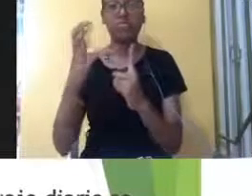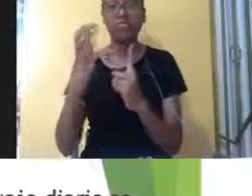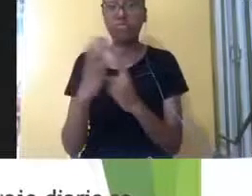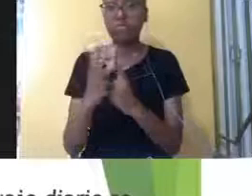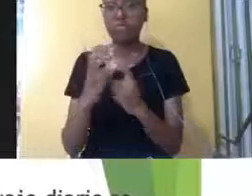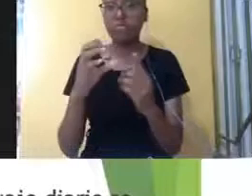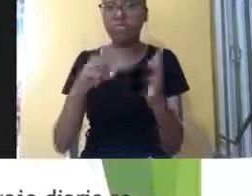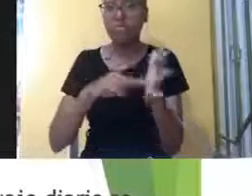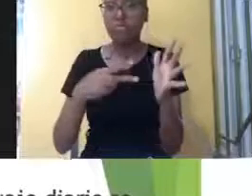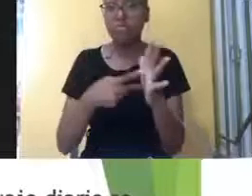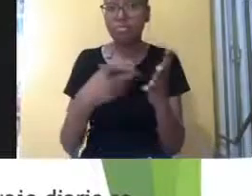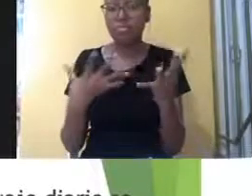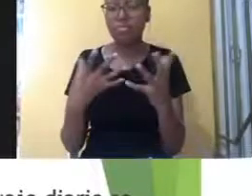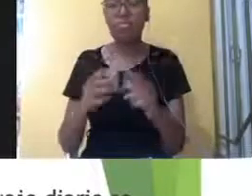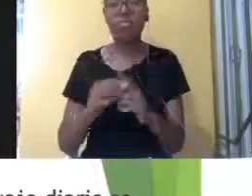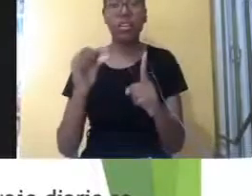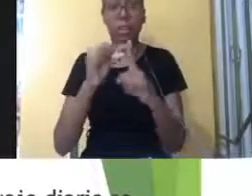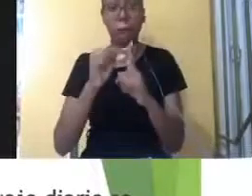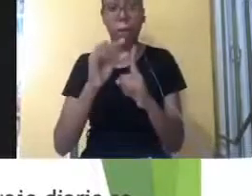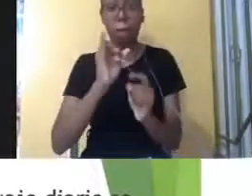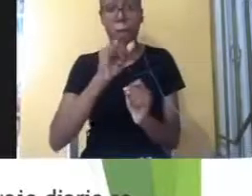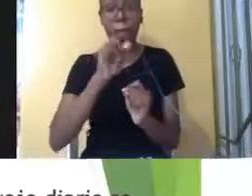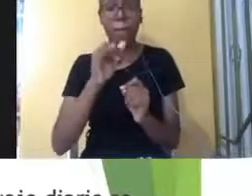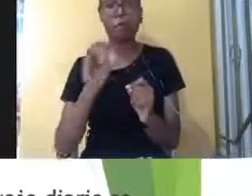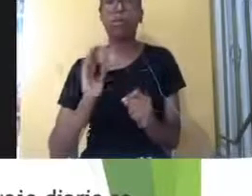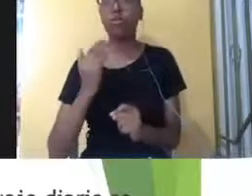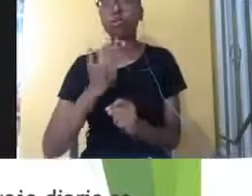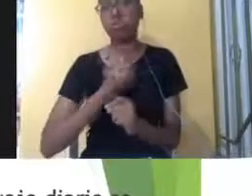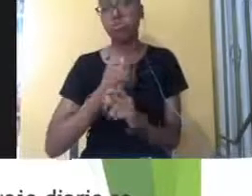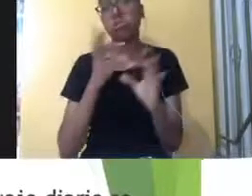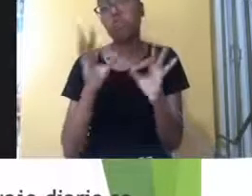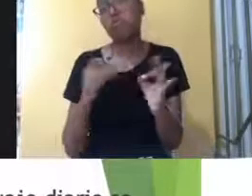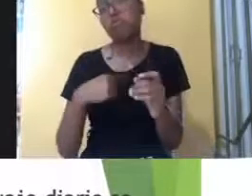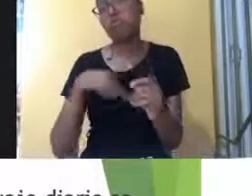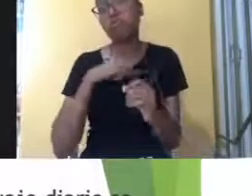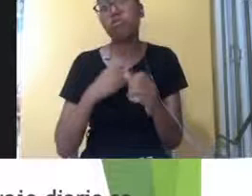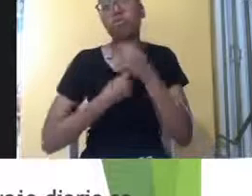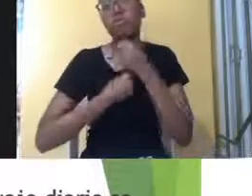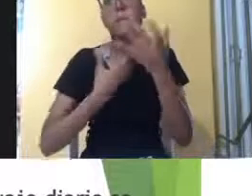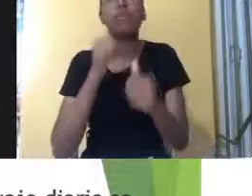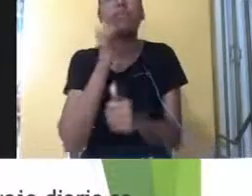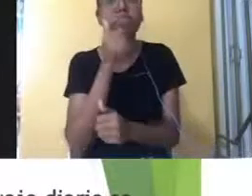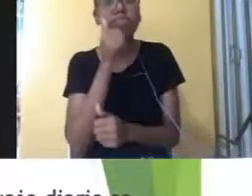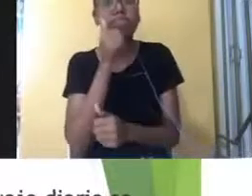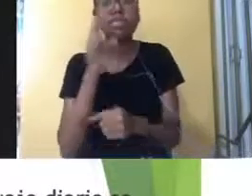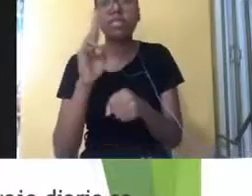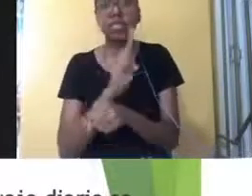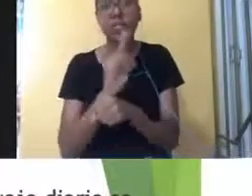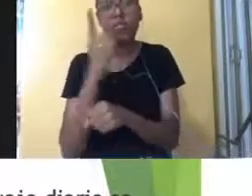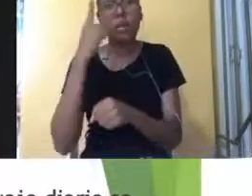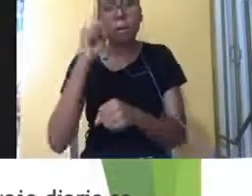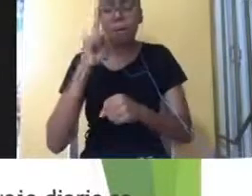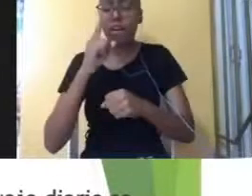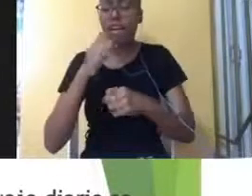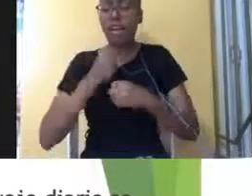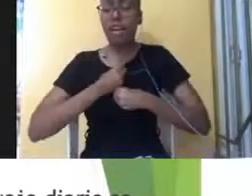palabra cultura es en el lenguaje diario, se utiliza para reflejar diferentes aspectos de la experiencia humana, como